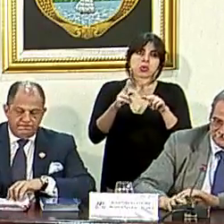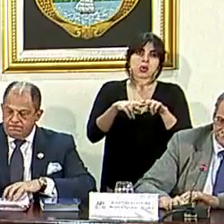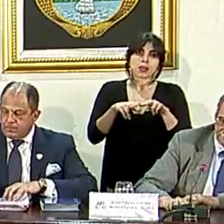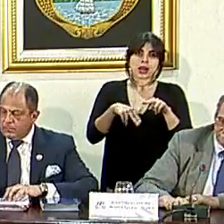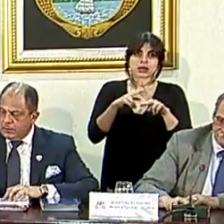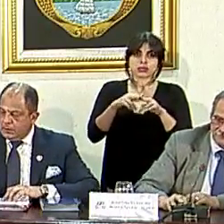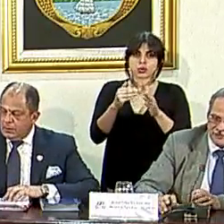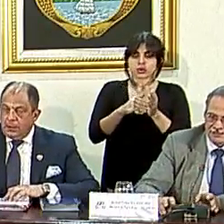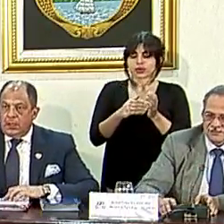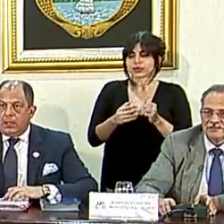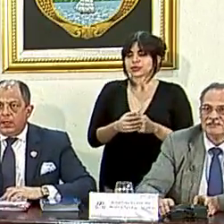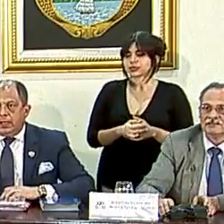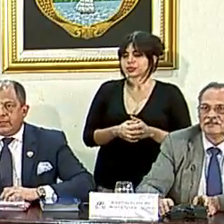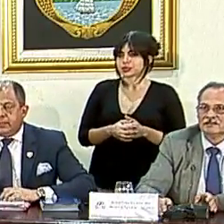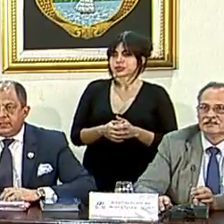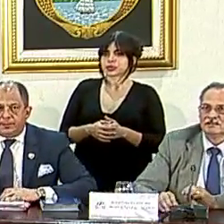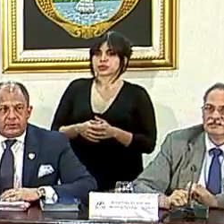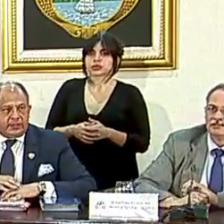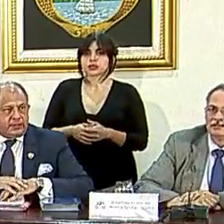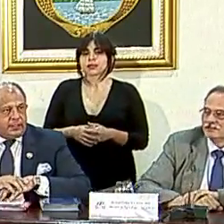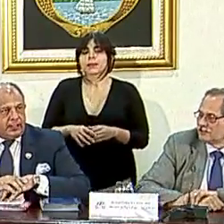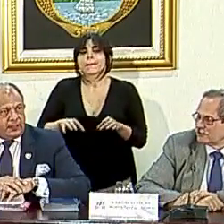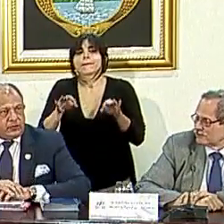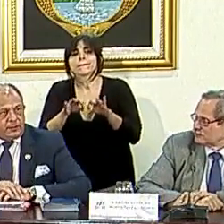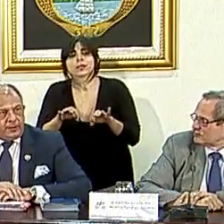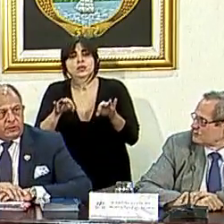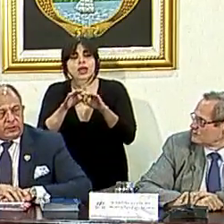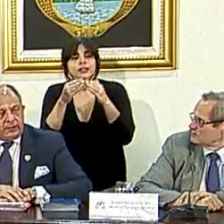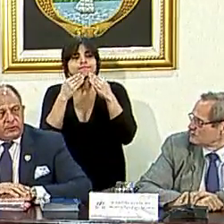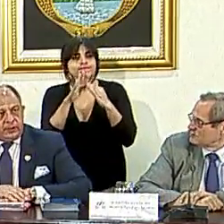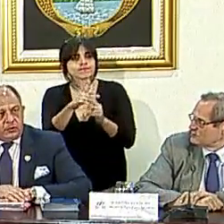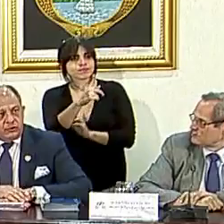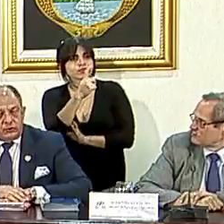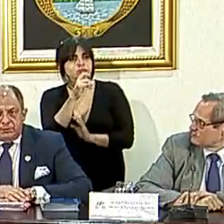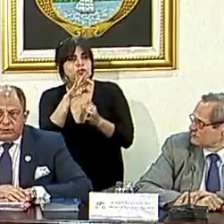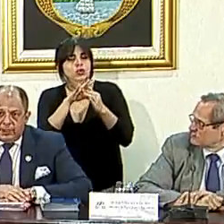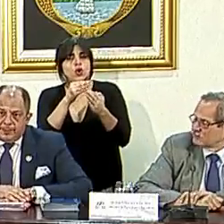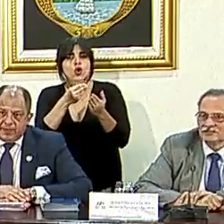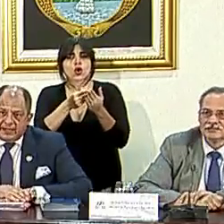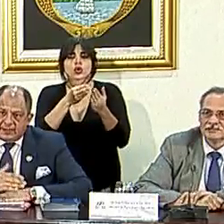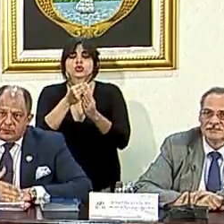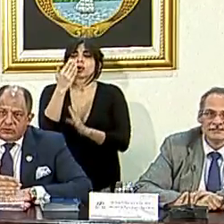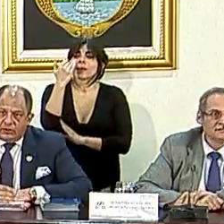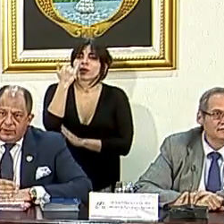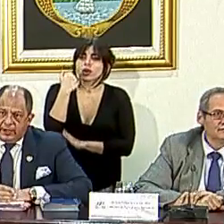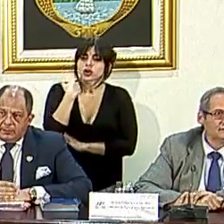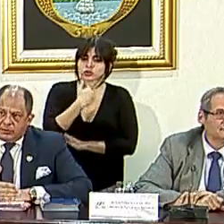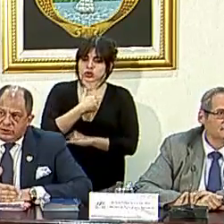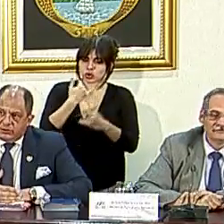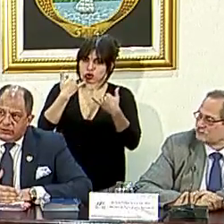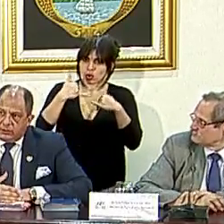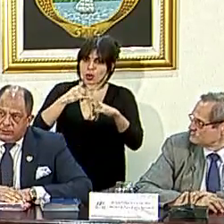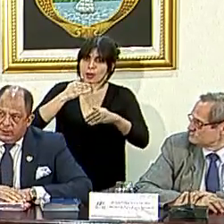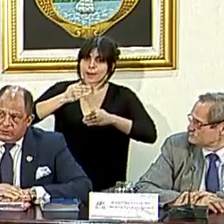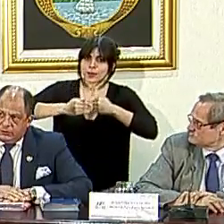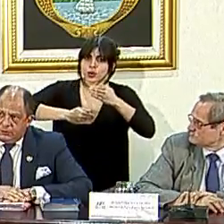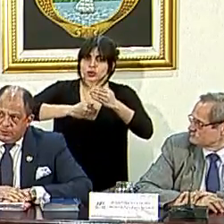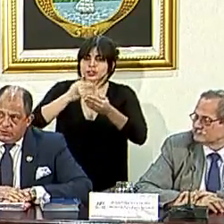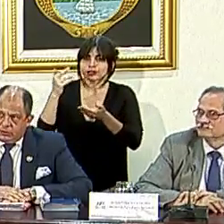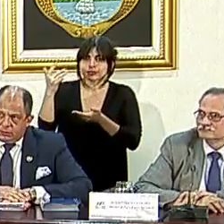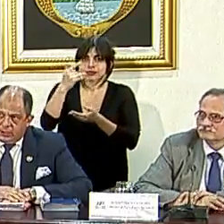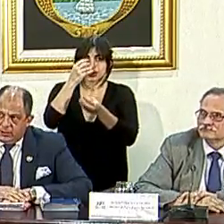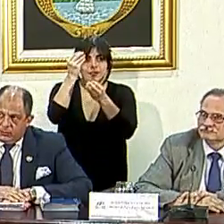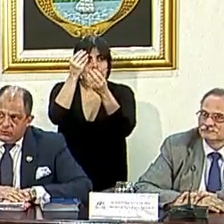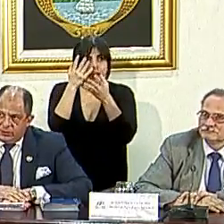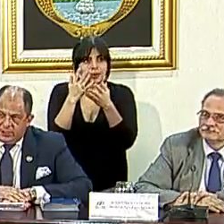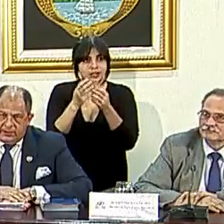también. Señor Presidente. Es importante y agradezco la pregunta sobre el costo porque estamos todavía en el proceso de recopilación de